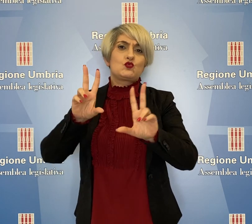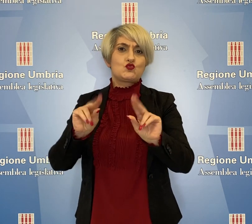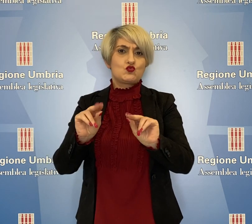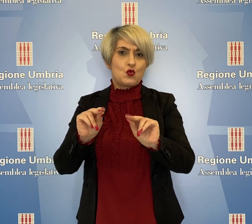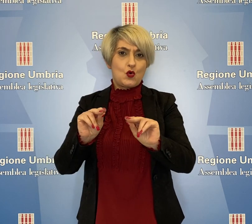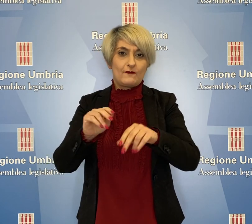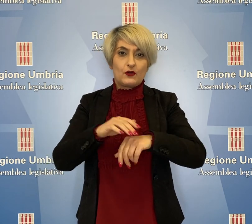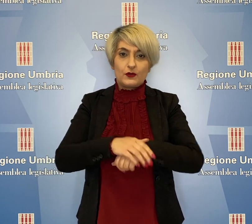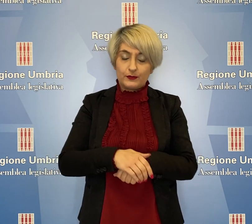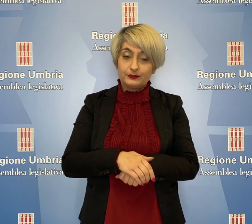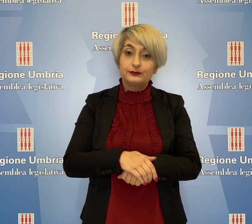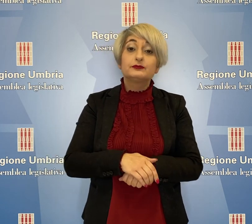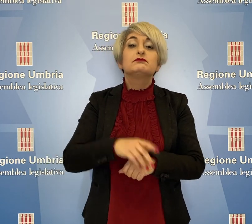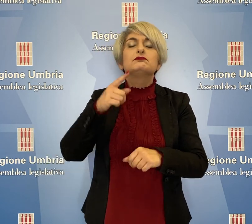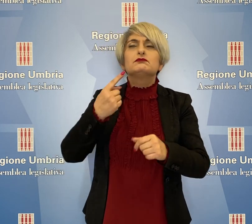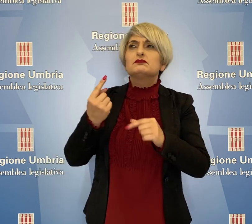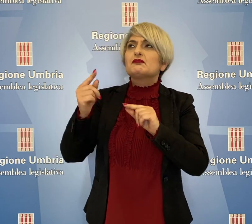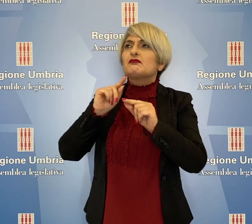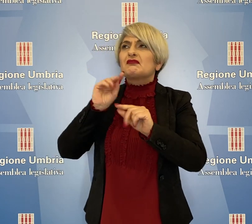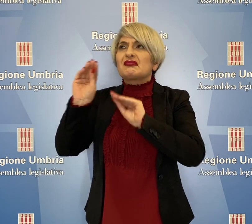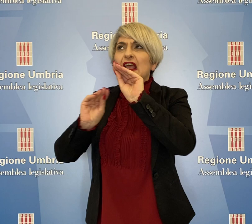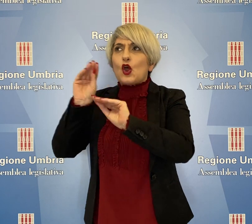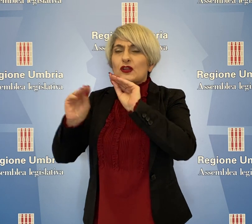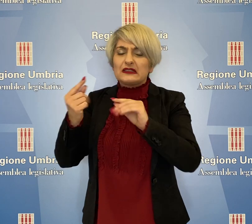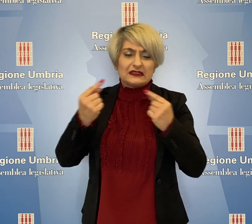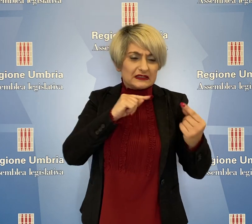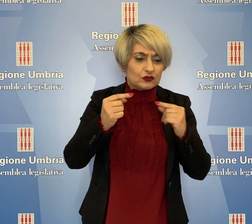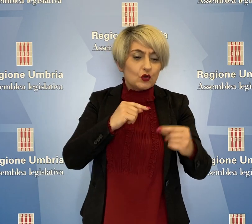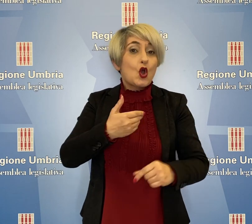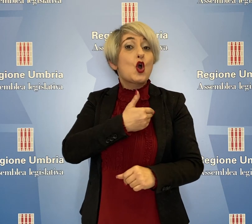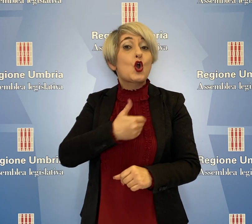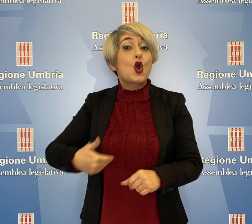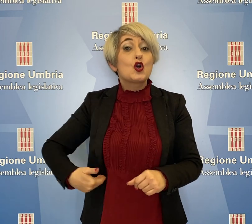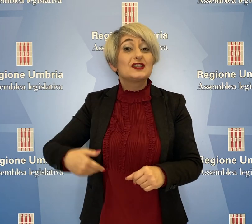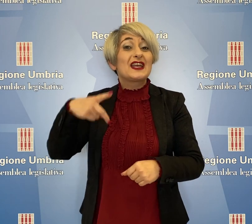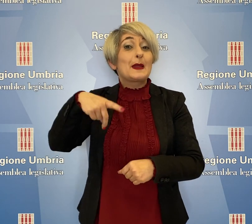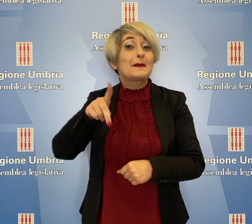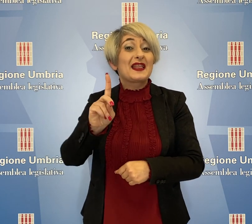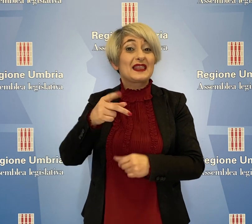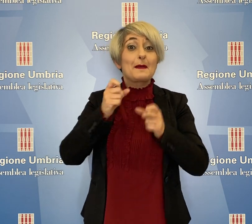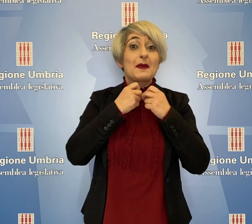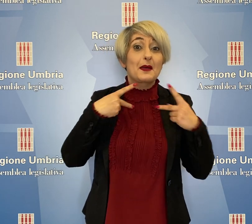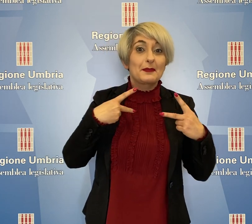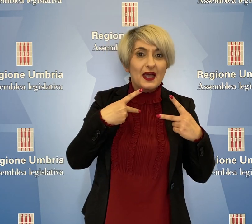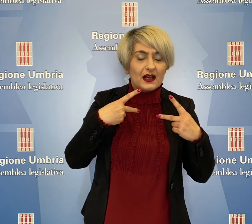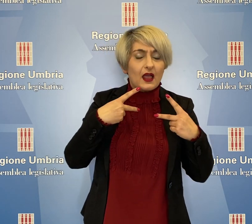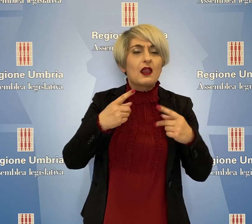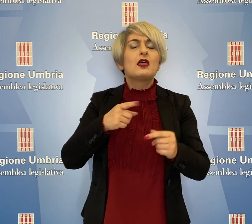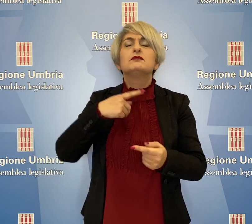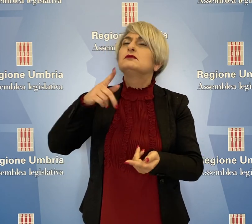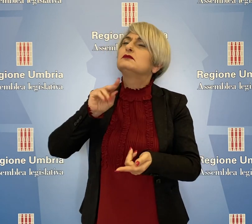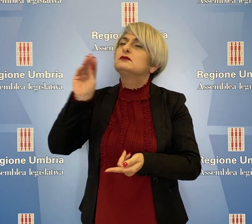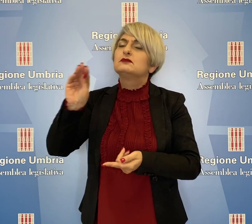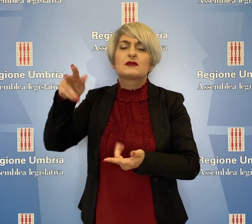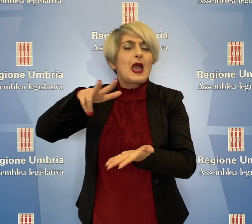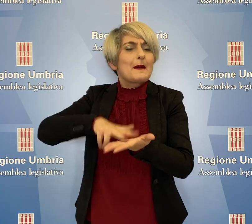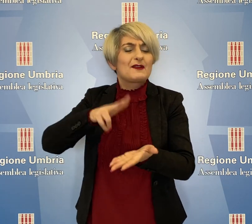la discussione delle interrogazioni il consigliere fabio paparelli del partito democratico ha chiesto l'approvazione urgente di misure